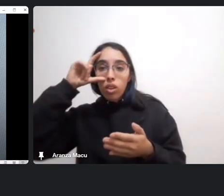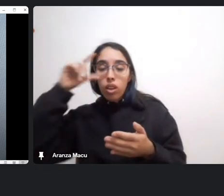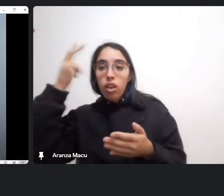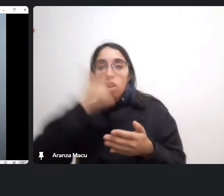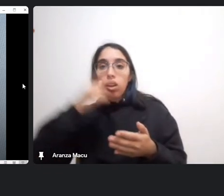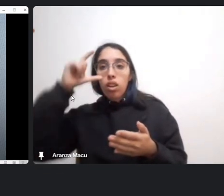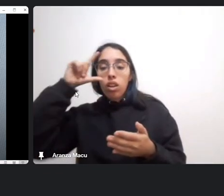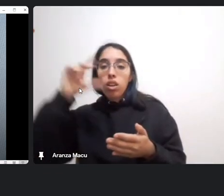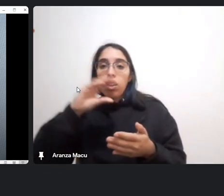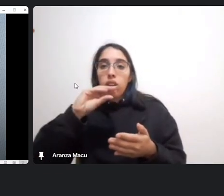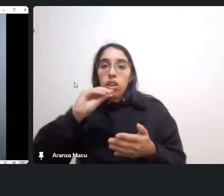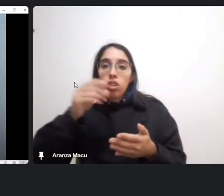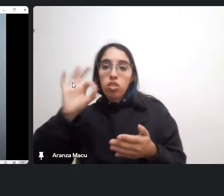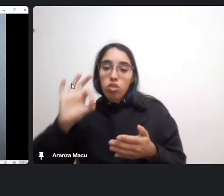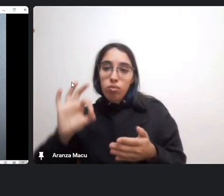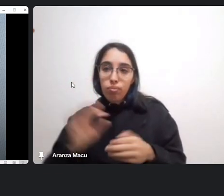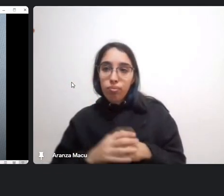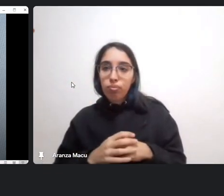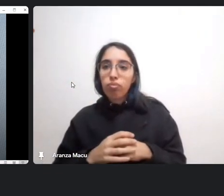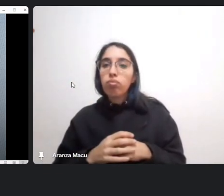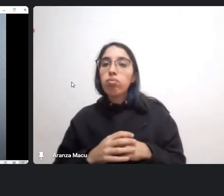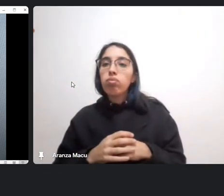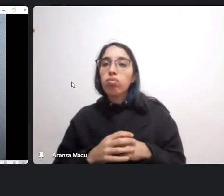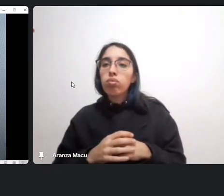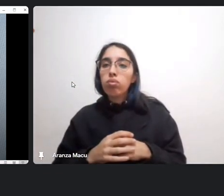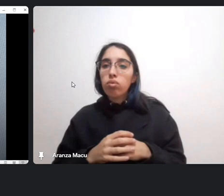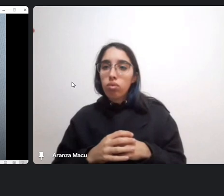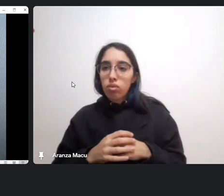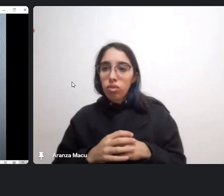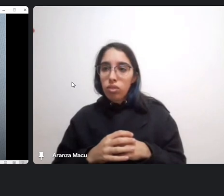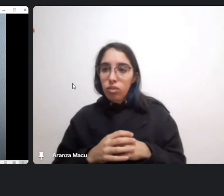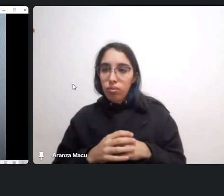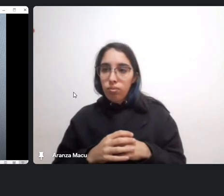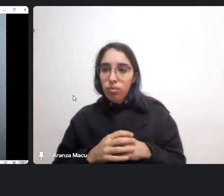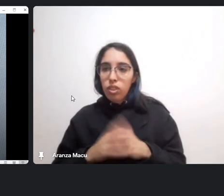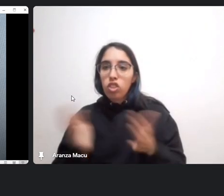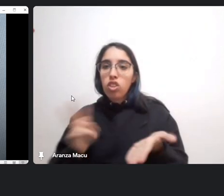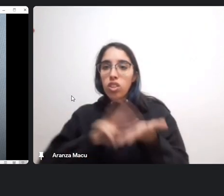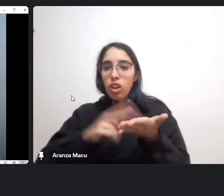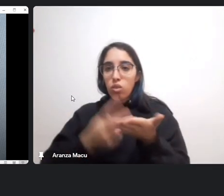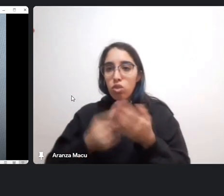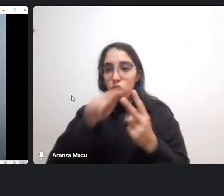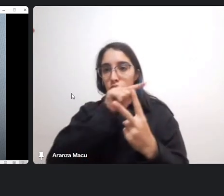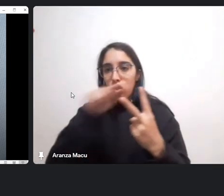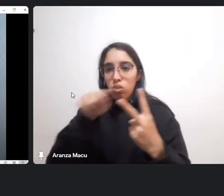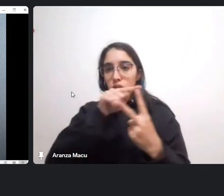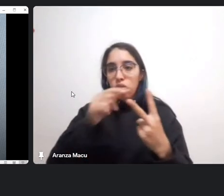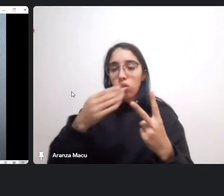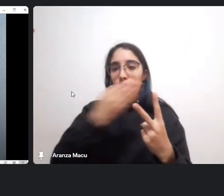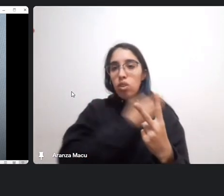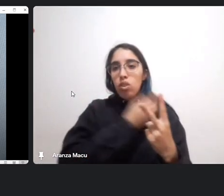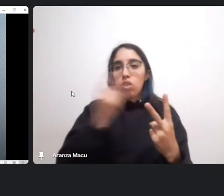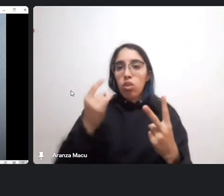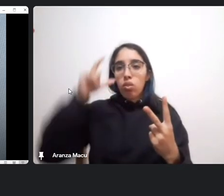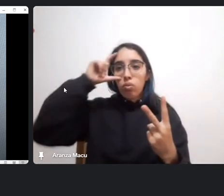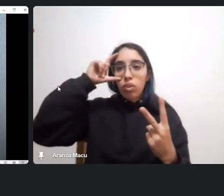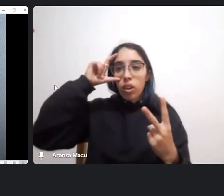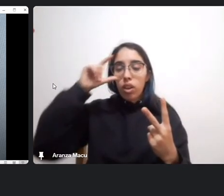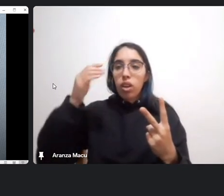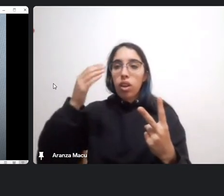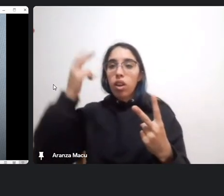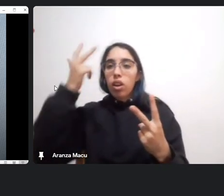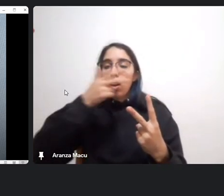maneras, fue hecho o con C, se hizo. El is está solo, entonces está como